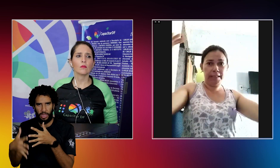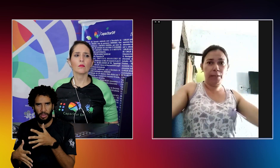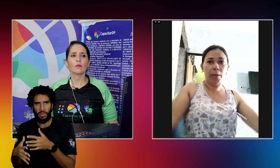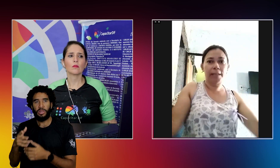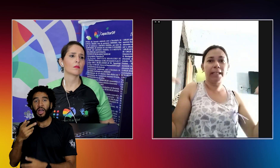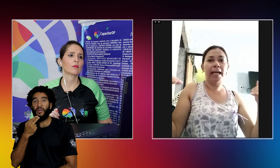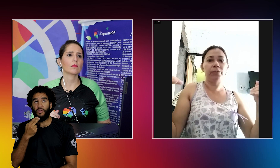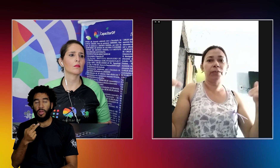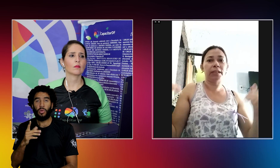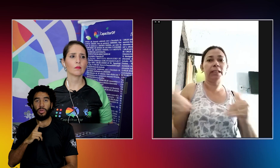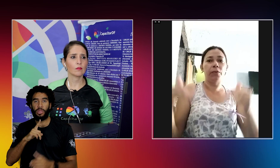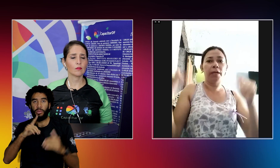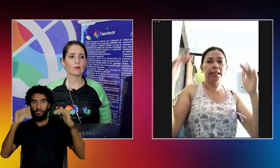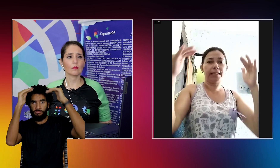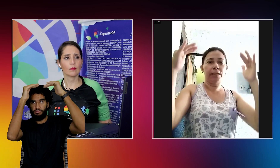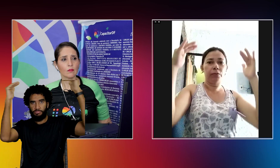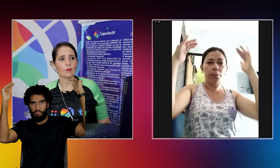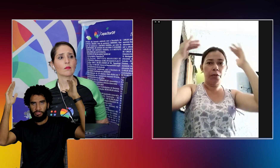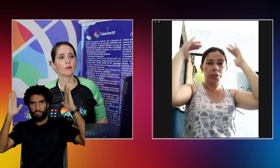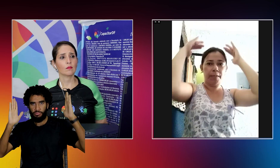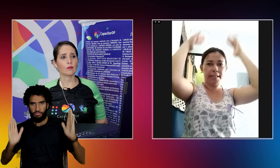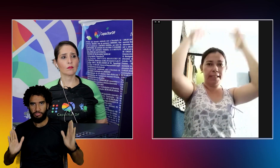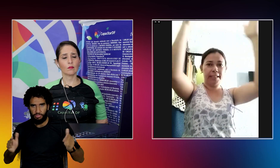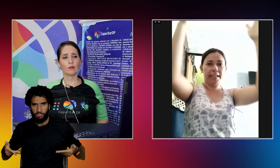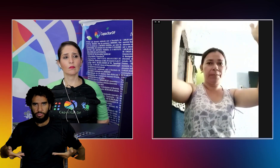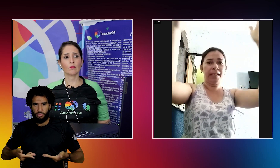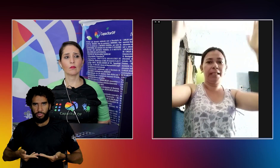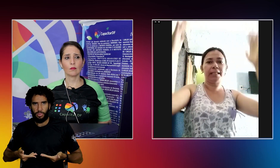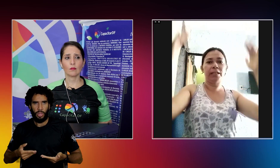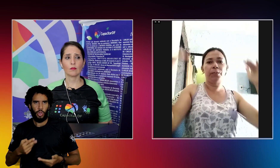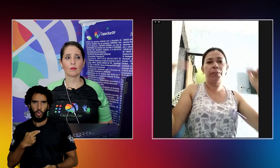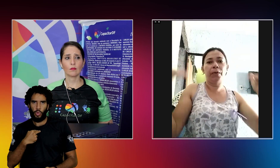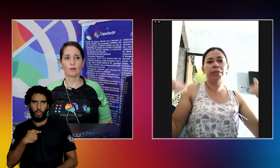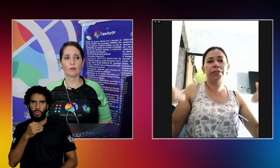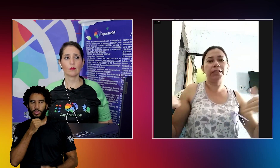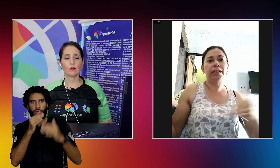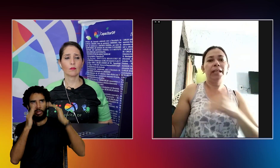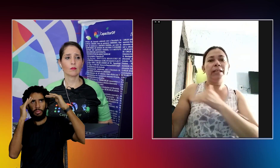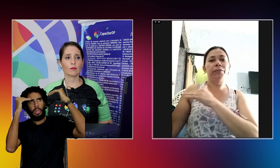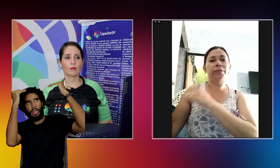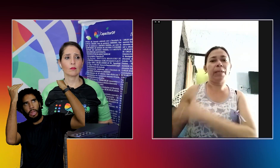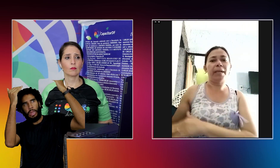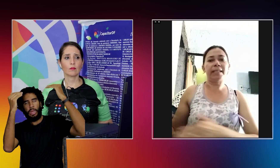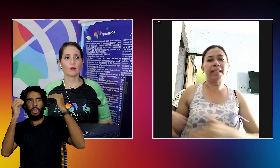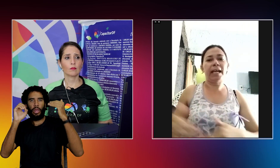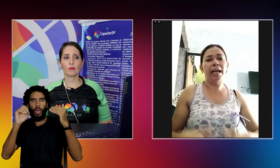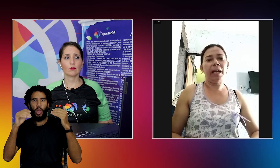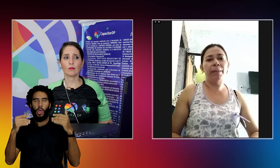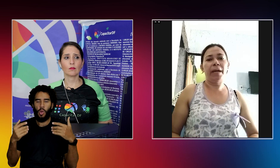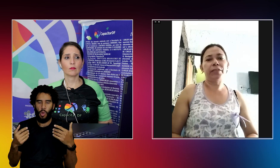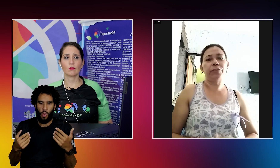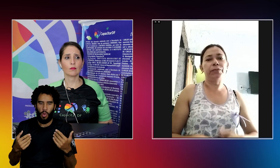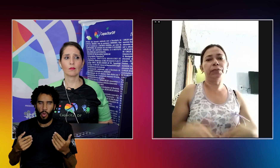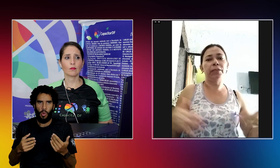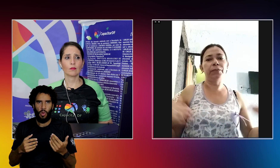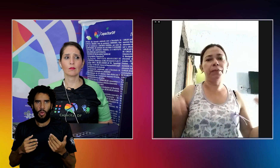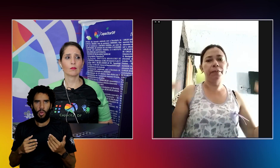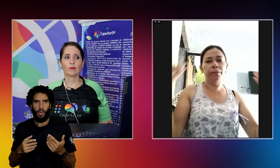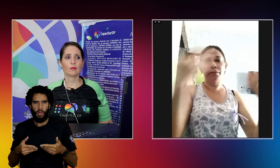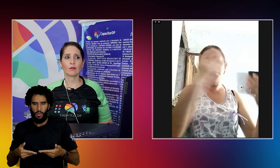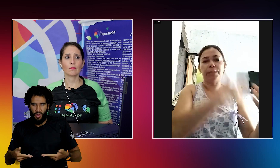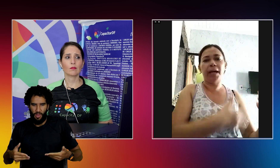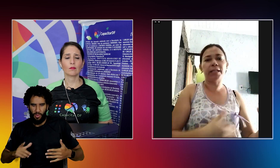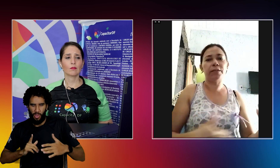esse quadrado aqui com relação, não pode passar da cabeça, não pode ultrapassar abaixo, tem